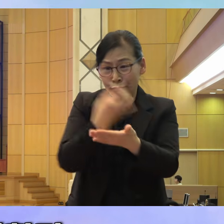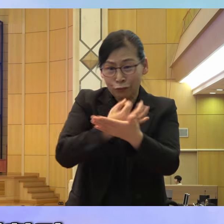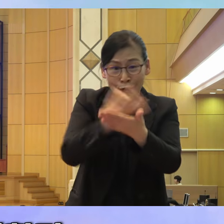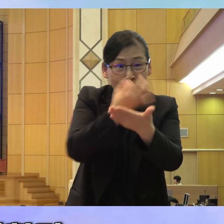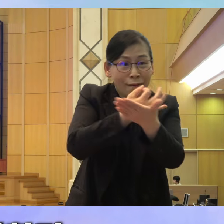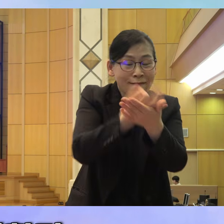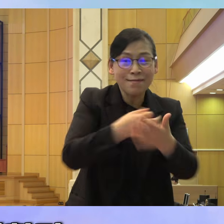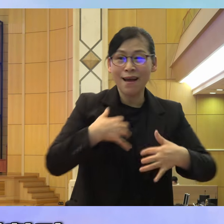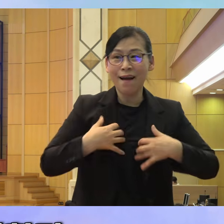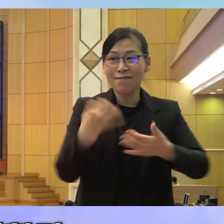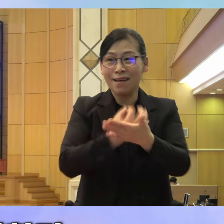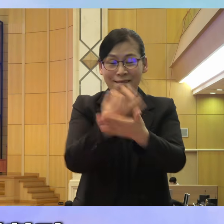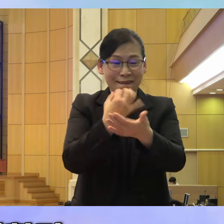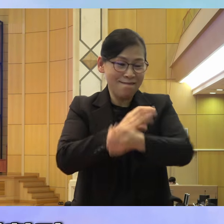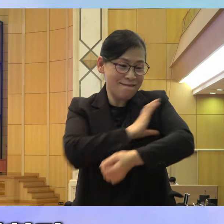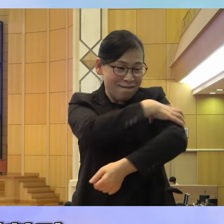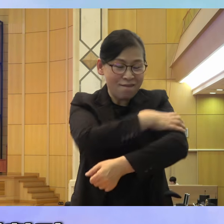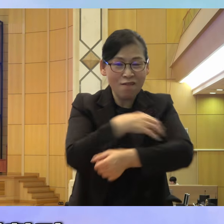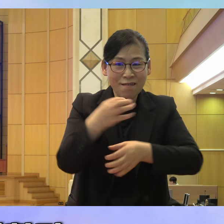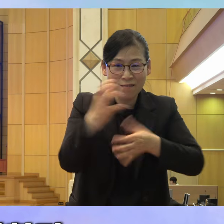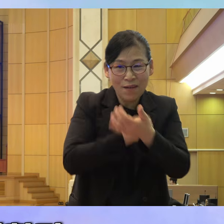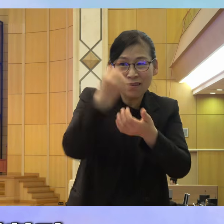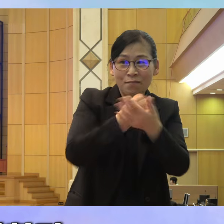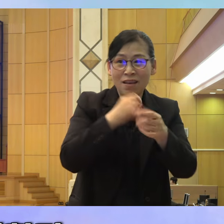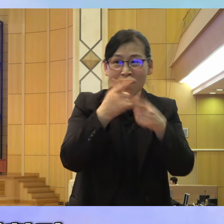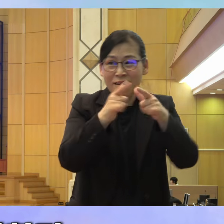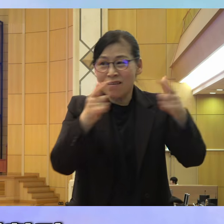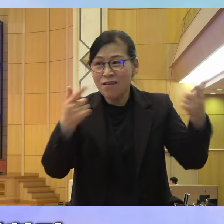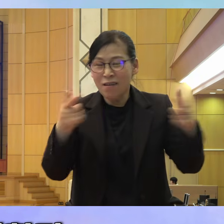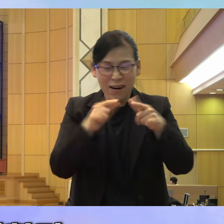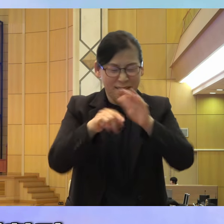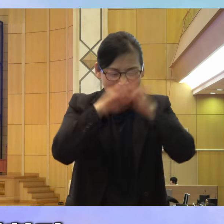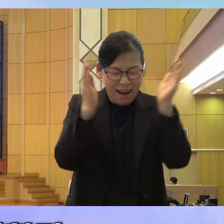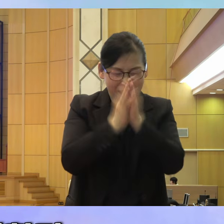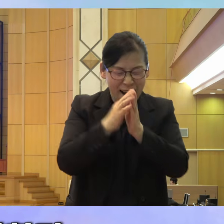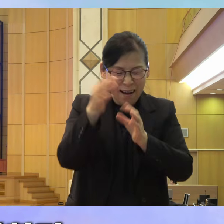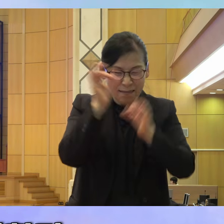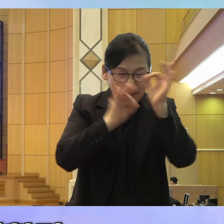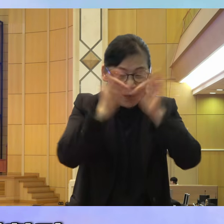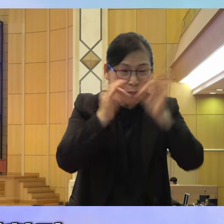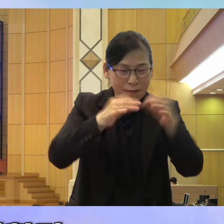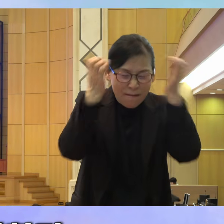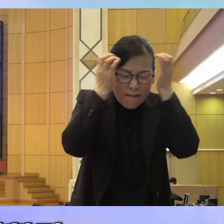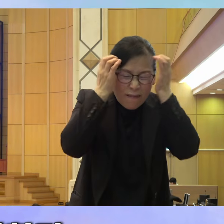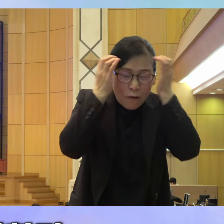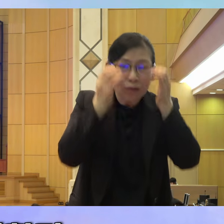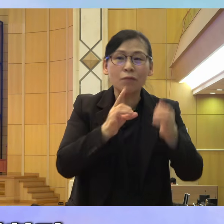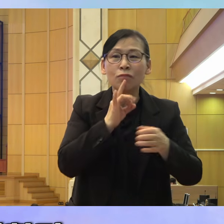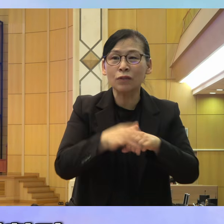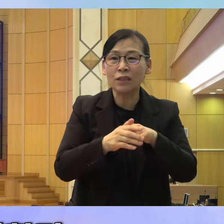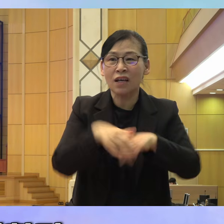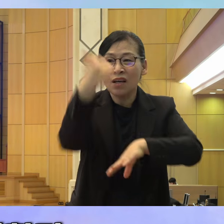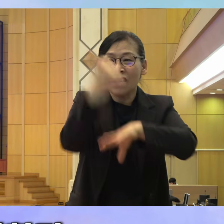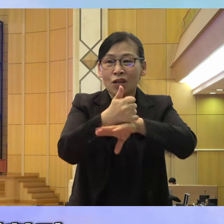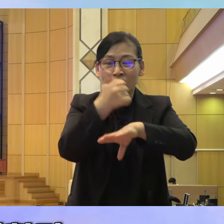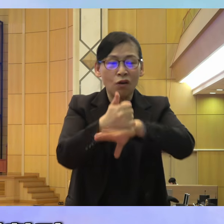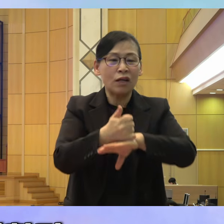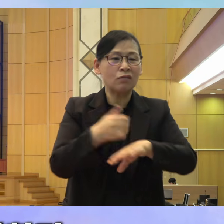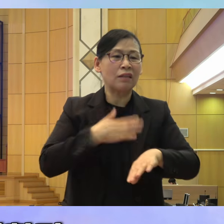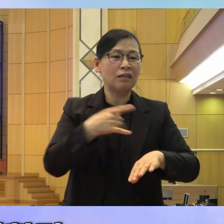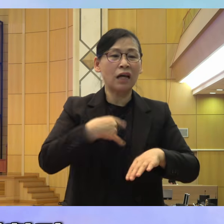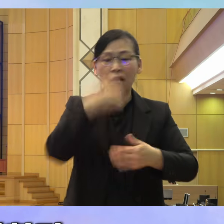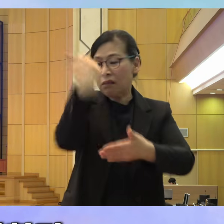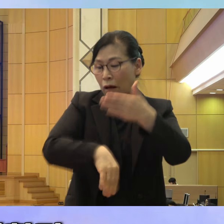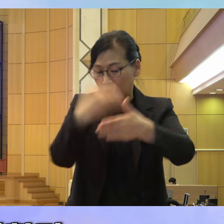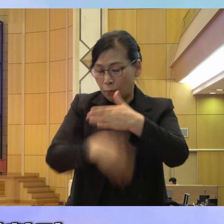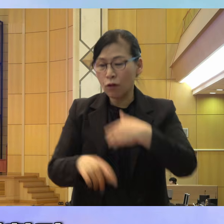버느라고 권력을 잡느라고 이것저것 다 하느라고 고생만 했지 결과적으로 나에겐